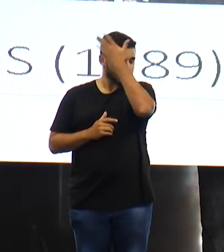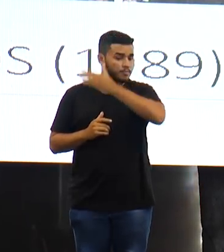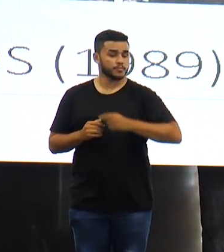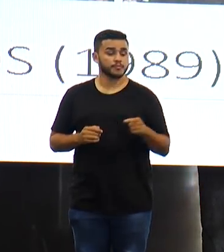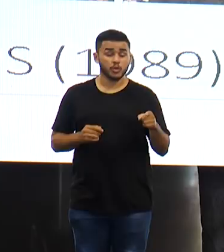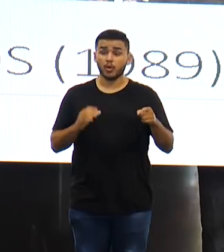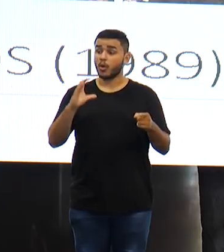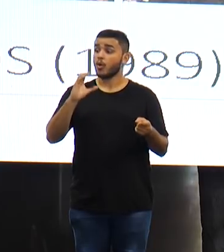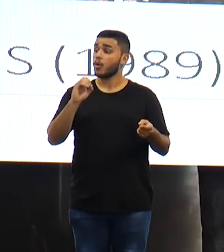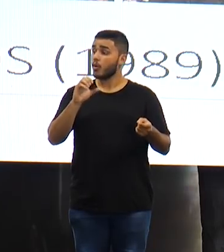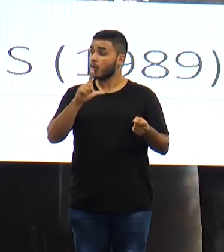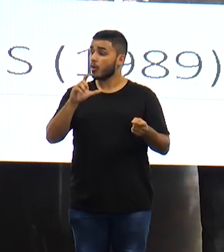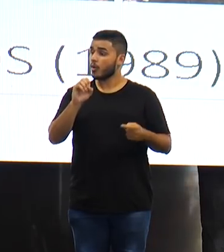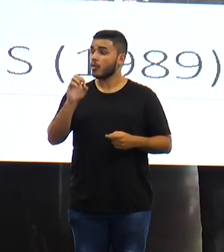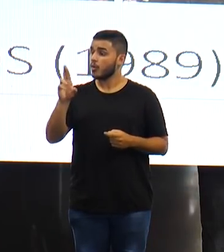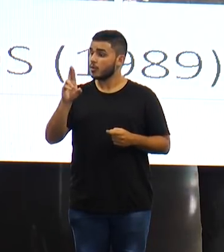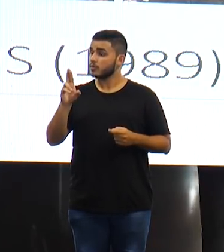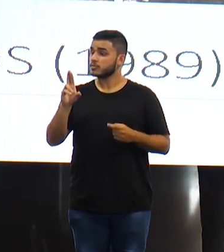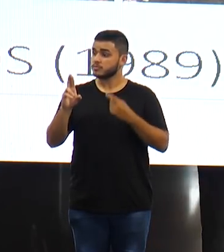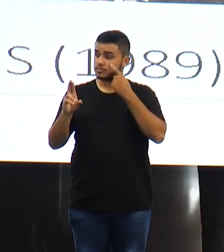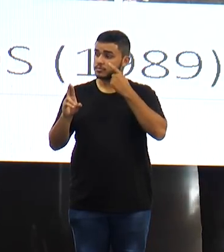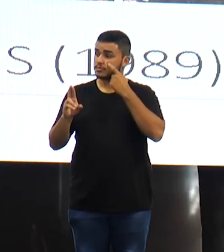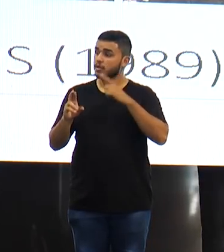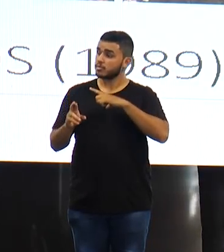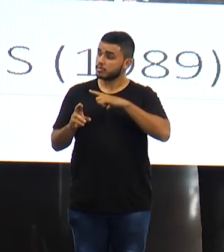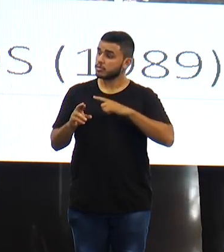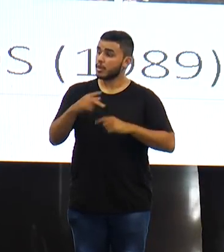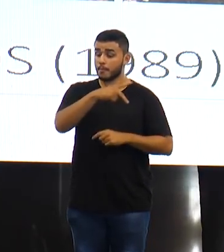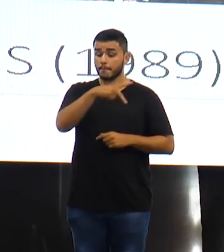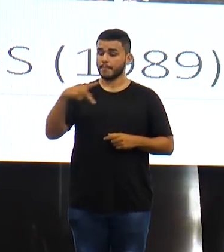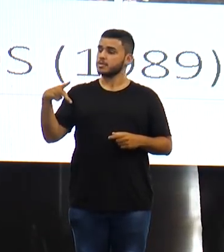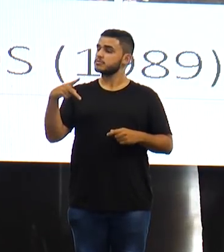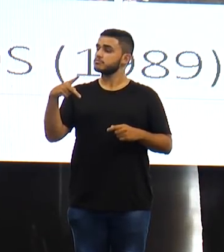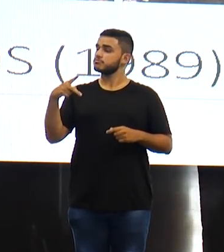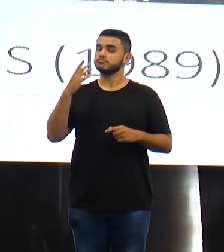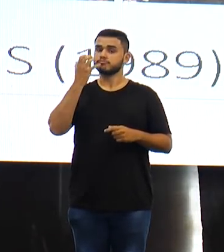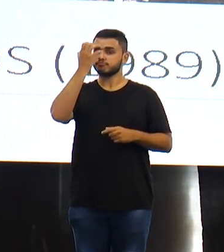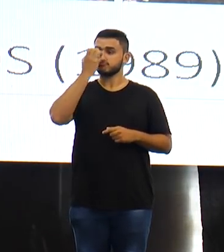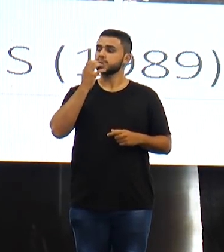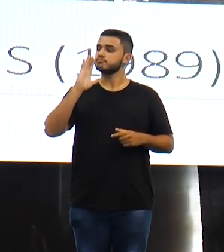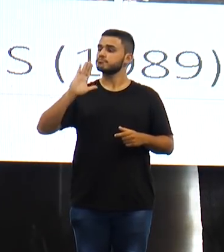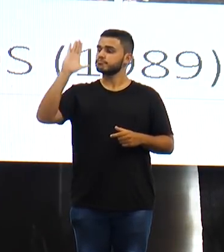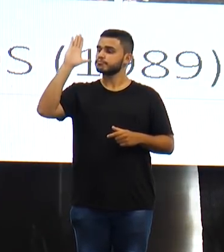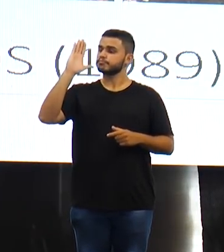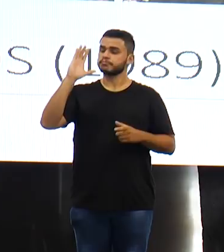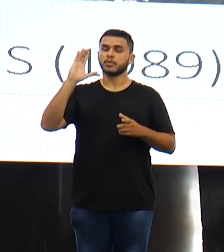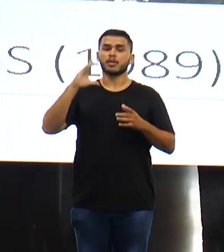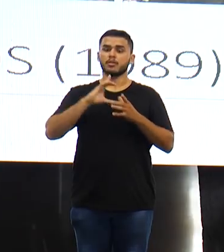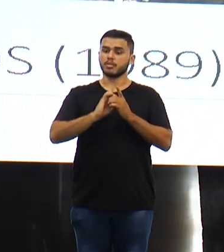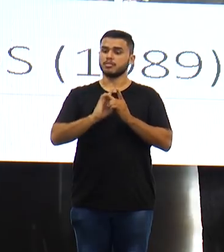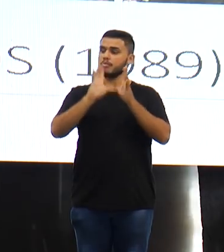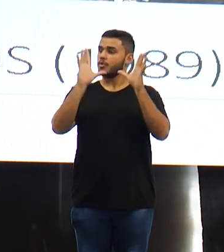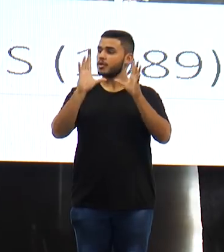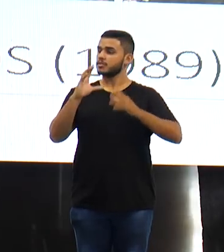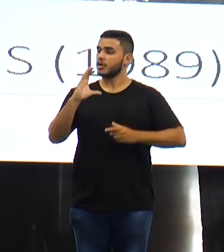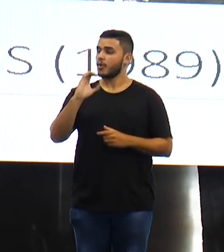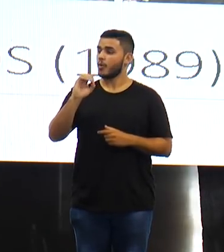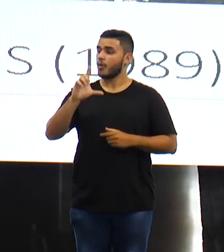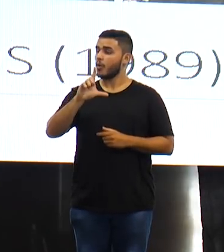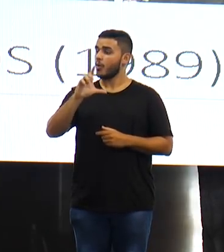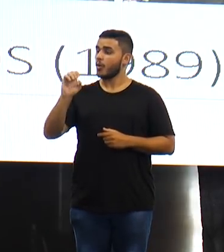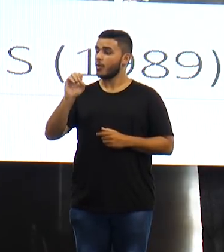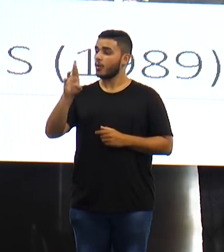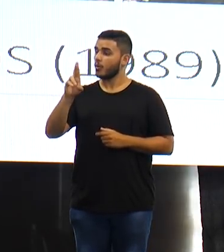Então Collor, ele representa o primeiro presidente democraticamente eleito pós